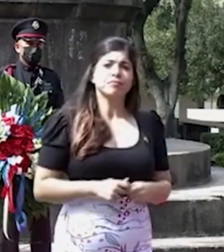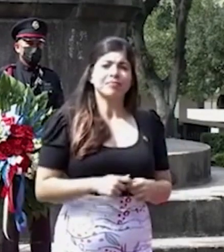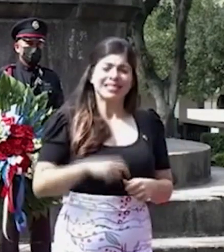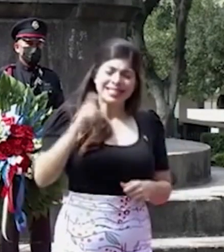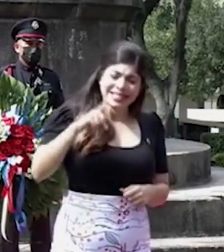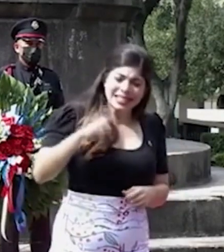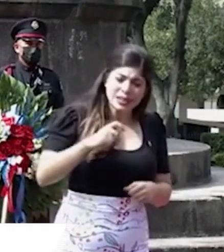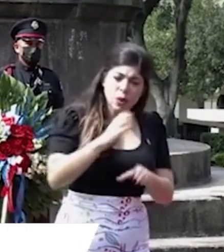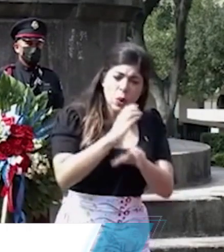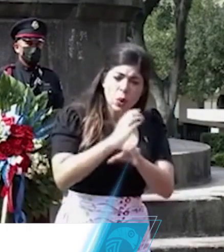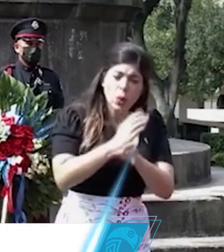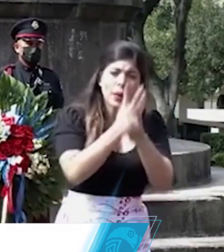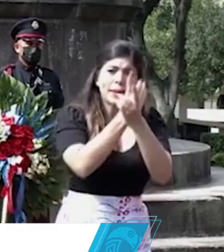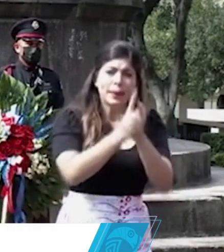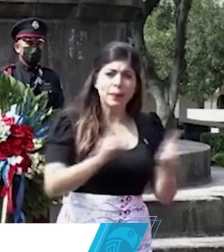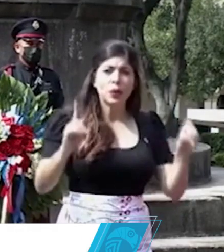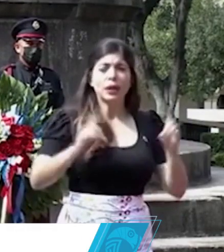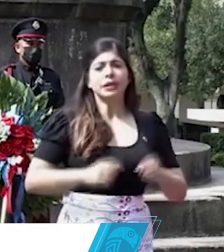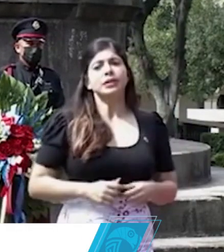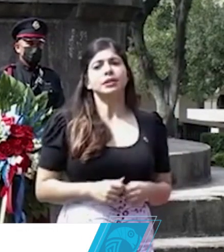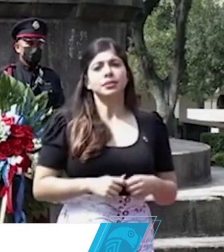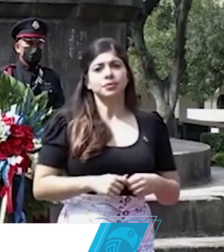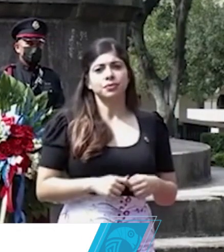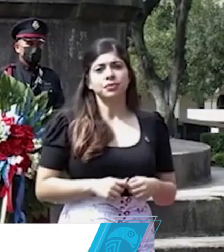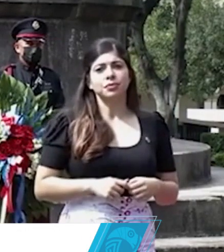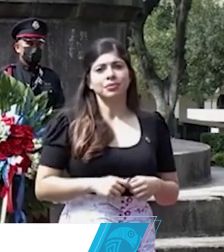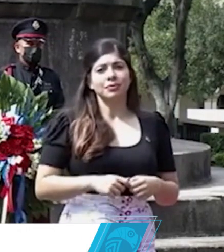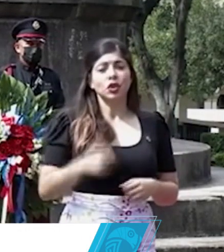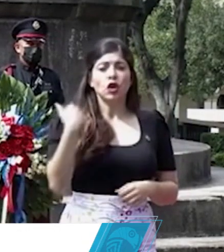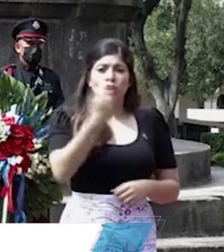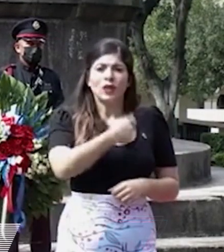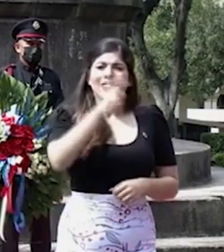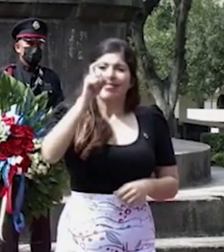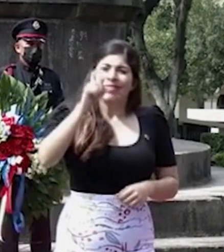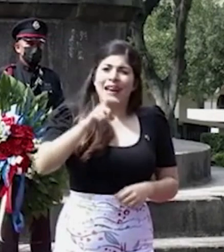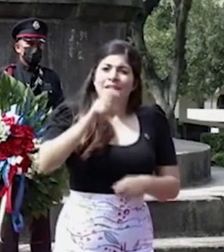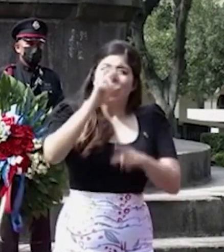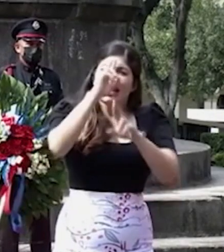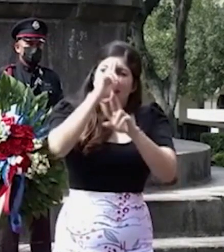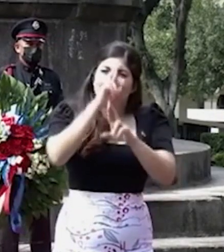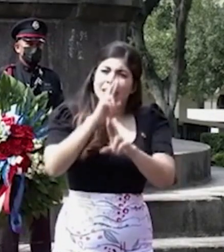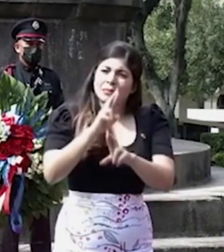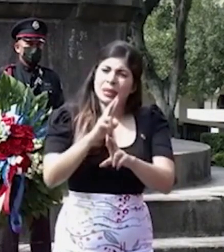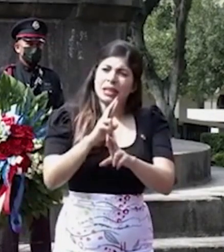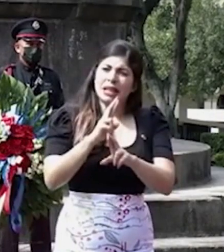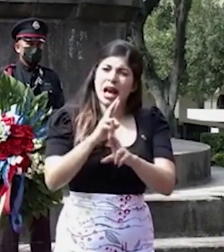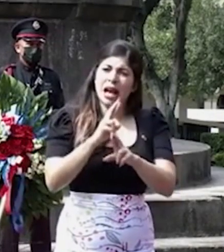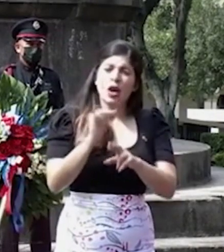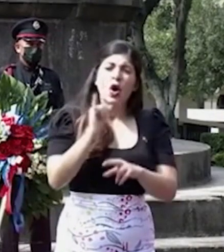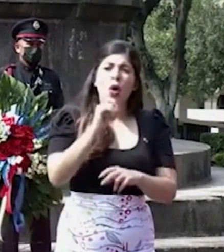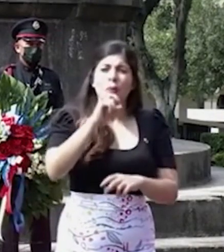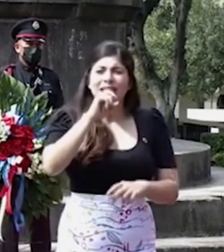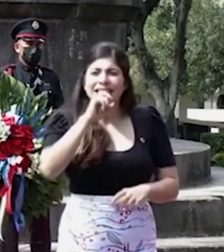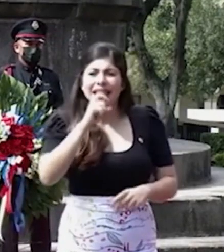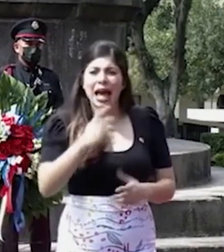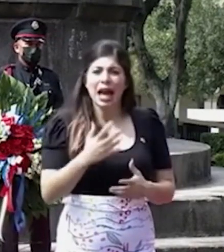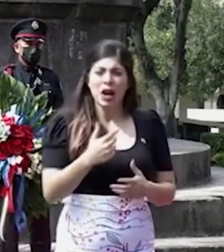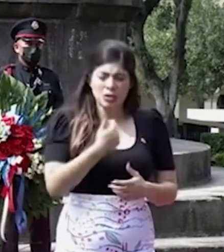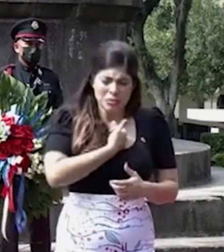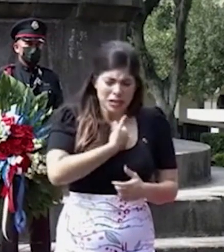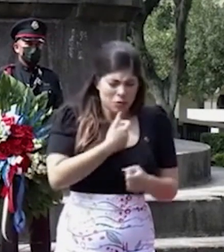Tenemos que cuidar la democracia. Debemos respetar con un celo y con una